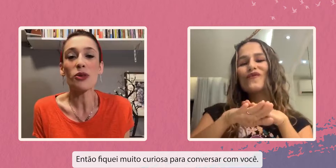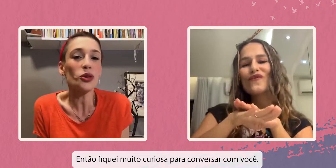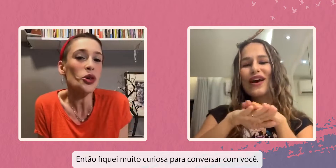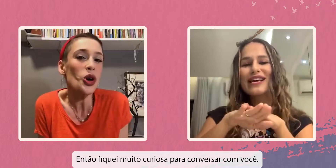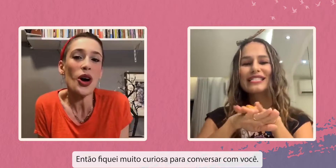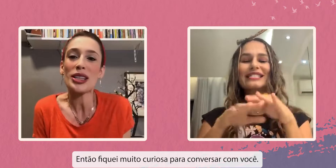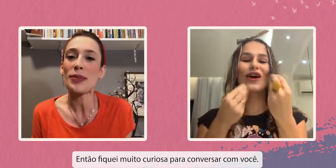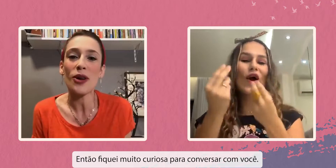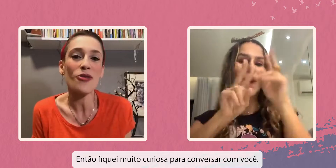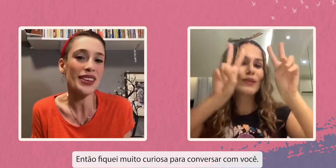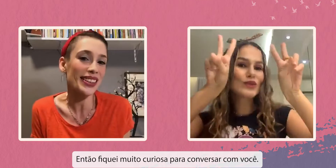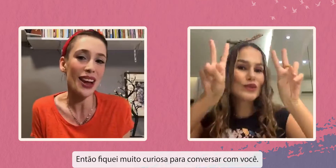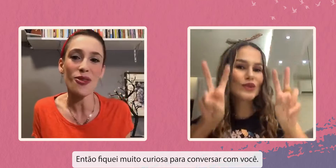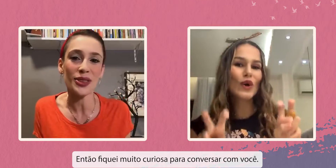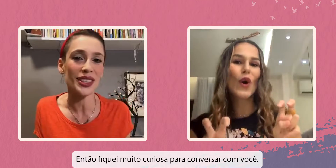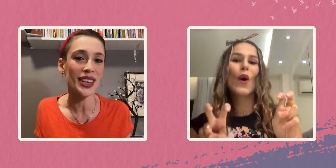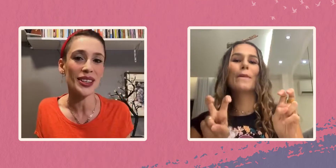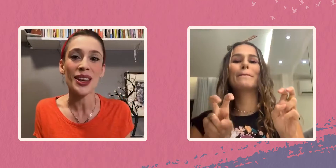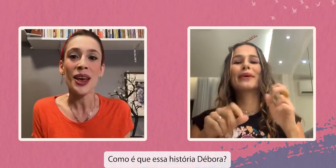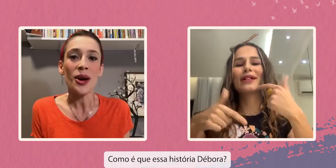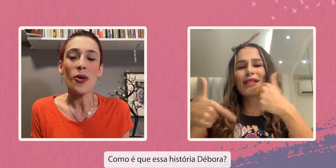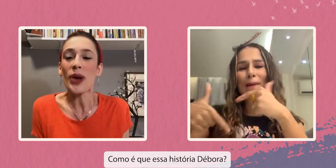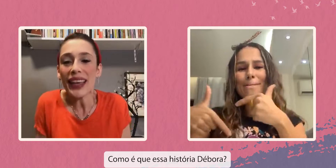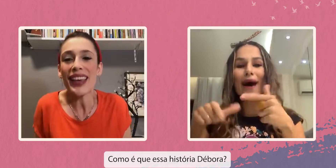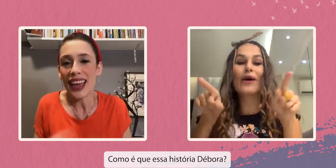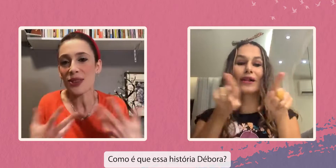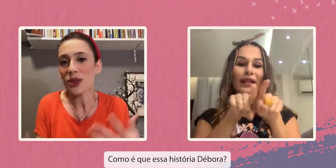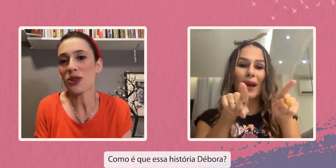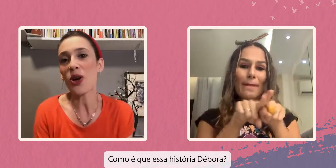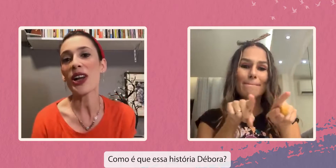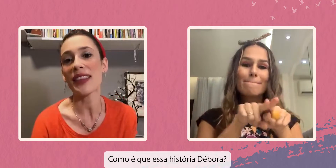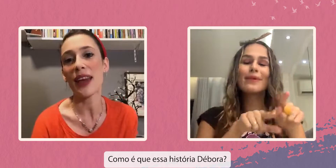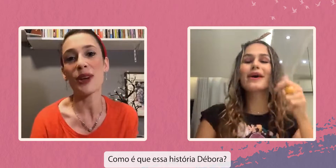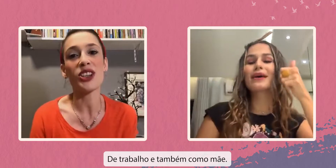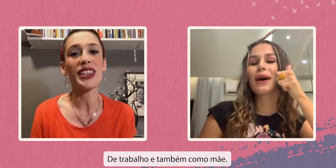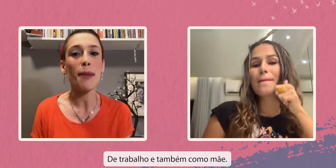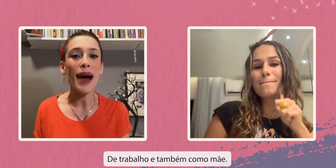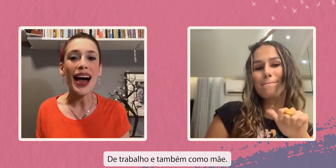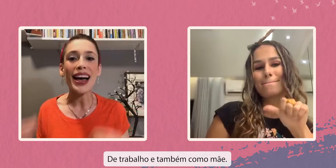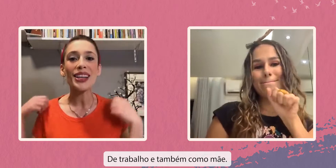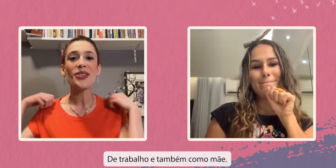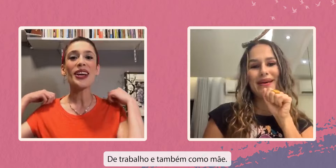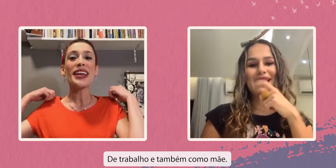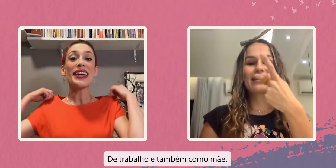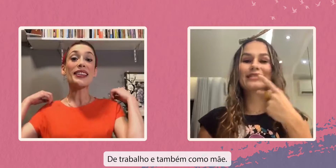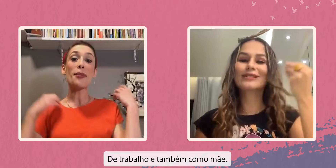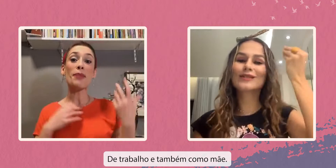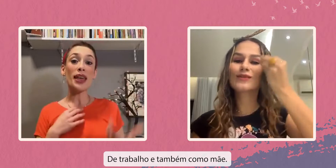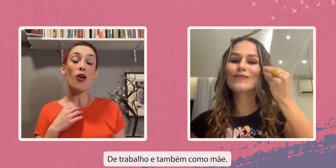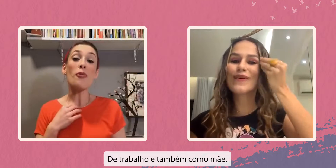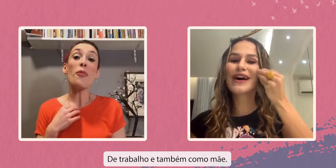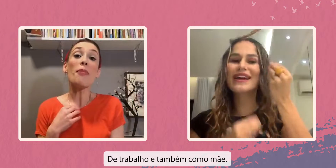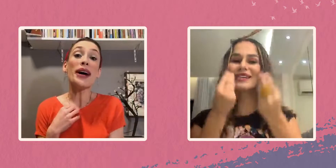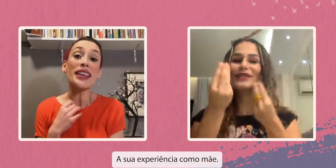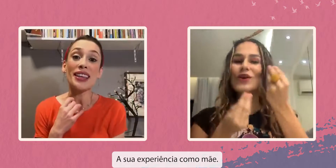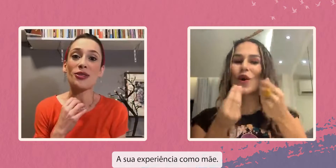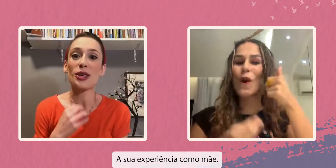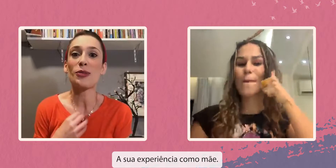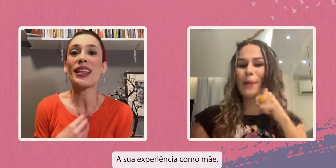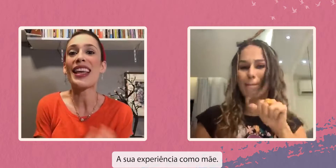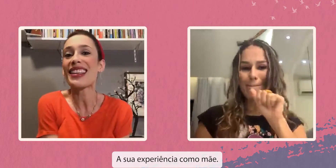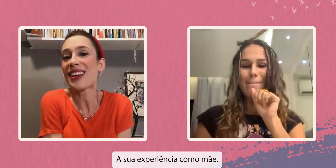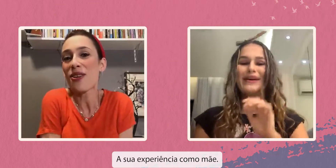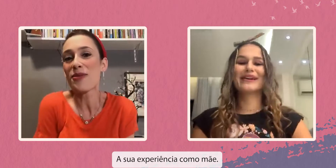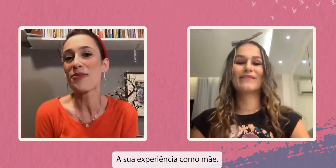Então, fiquei muito curiosa para conversar com vocês. Como é que é a sua história, Débora, de trabalho e também como mãe, a